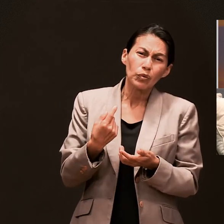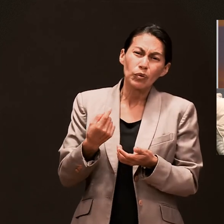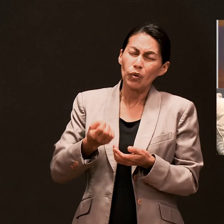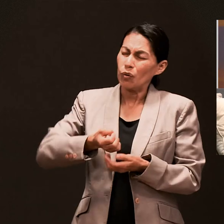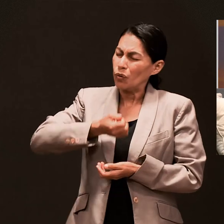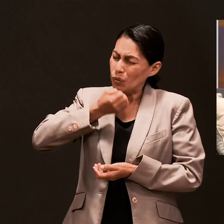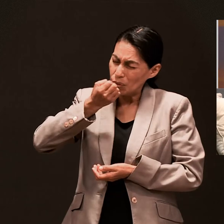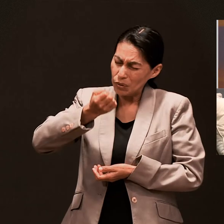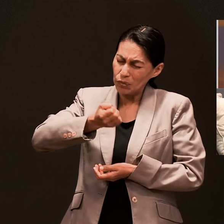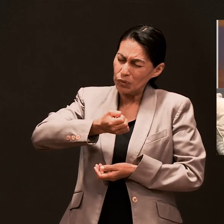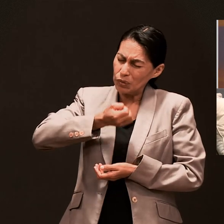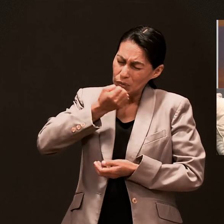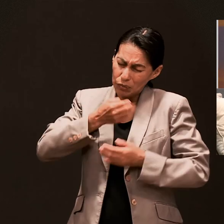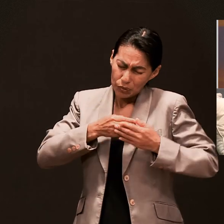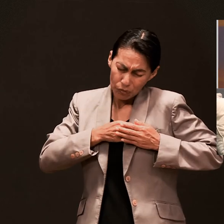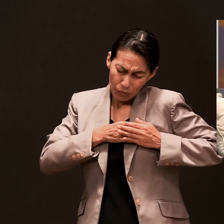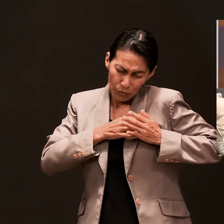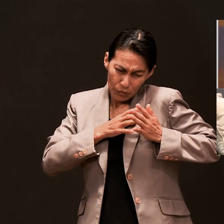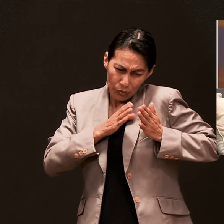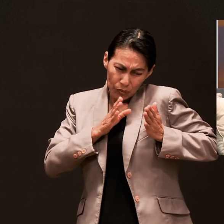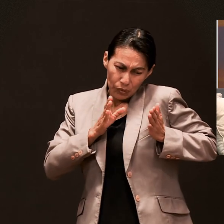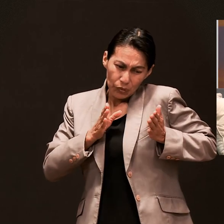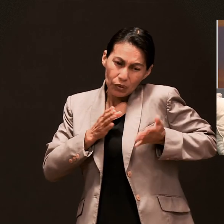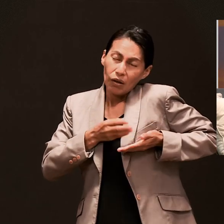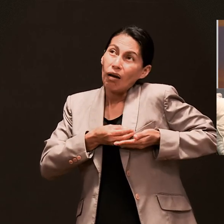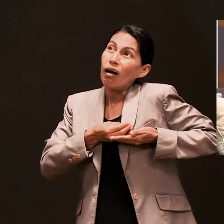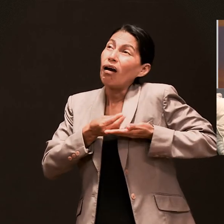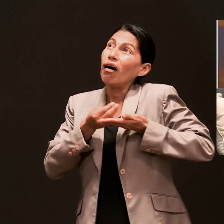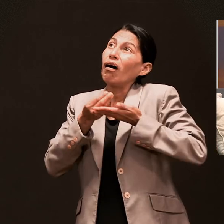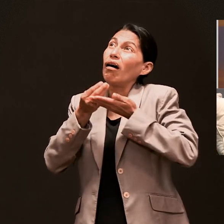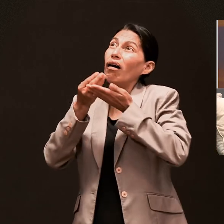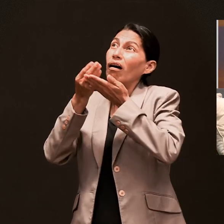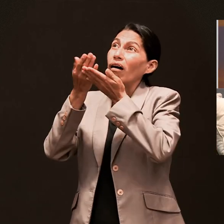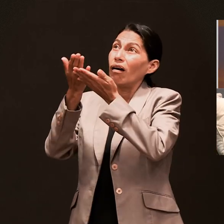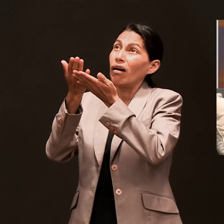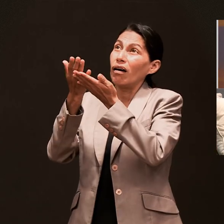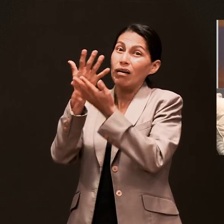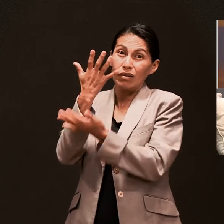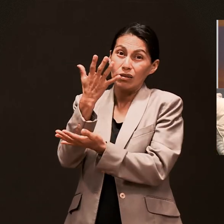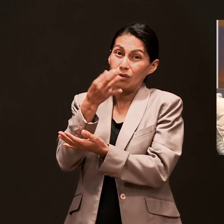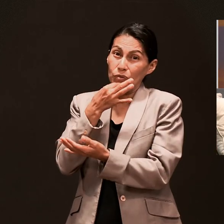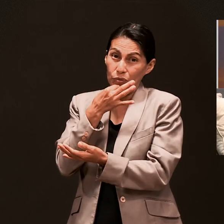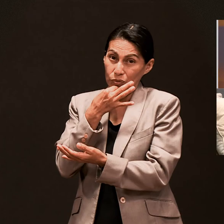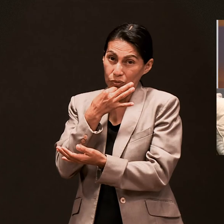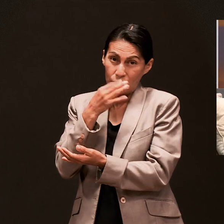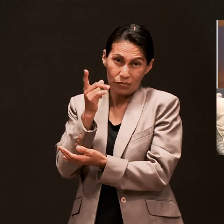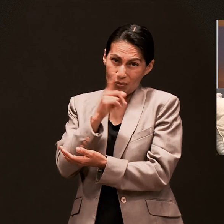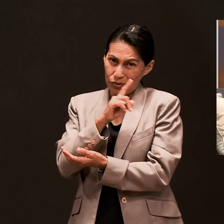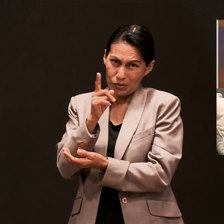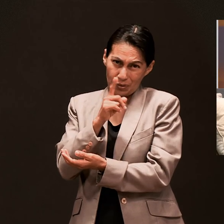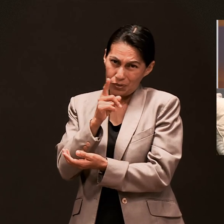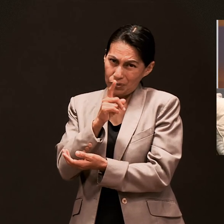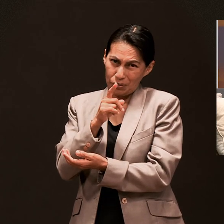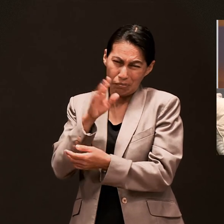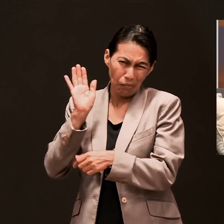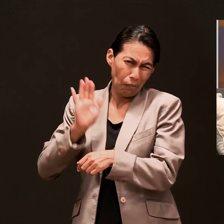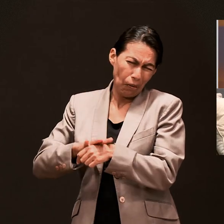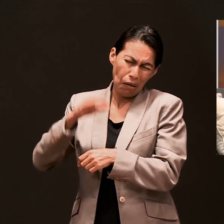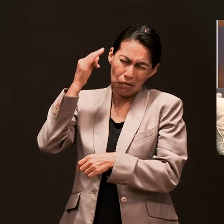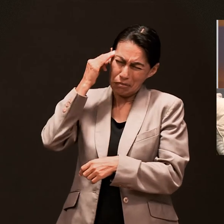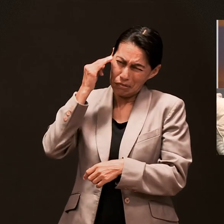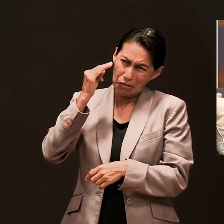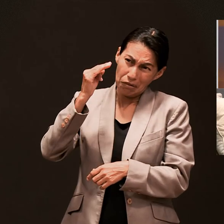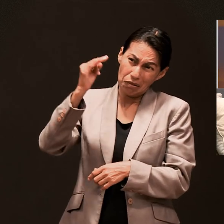si nosotros derramamos como lo dije nuestro corazón a Dios Vamos a tardar No vamos a tardar cinco minutos